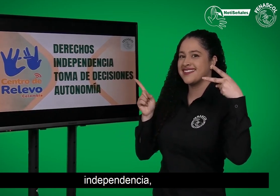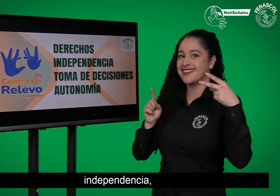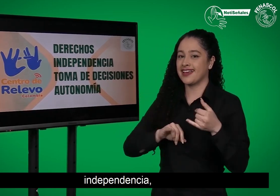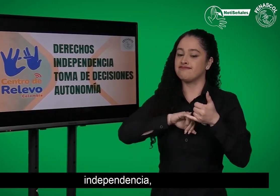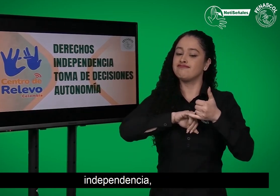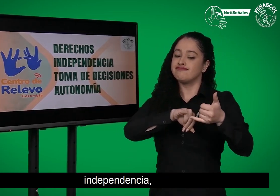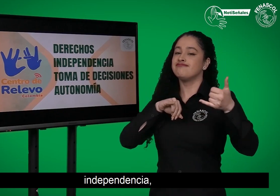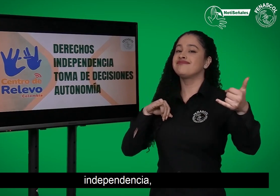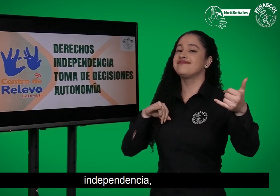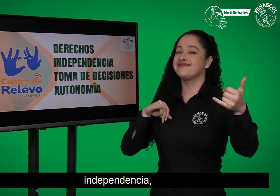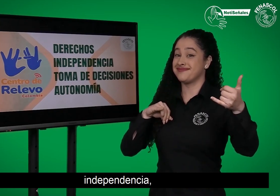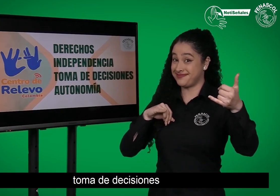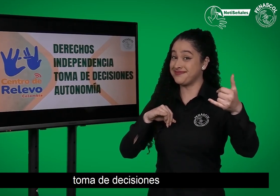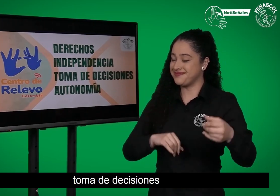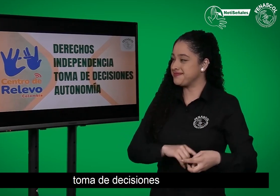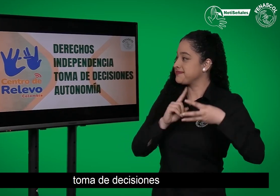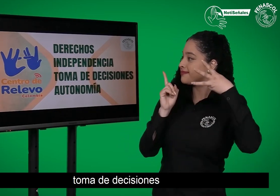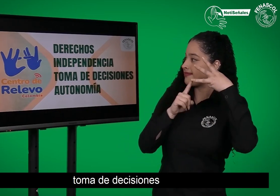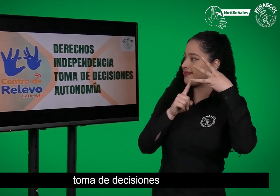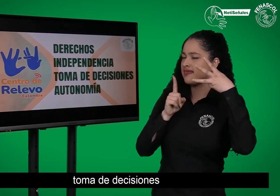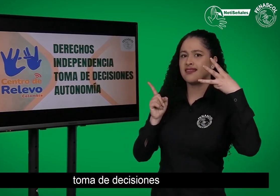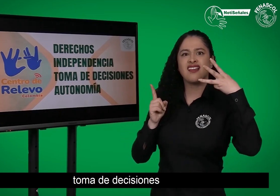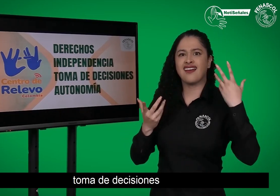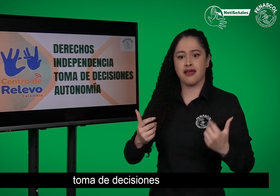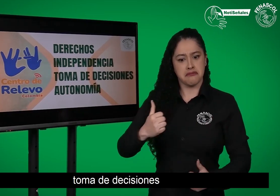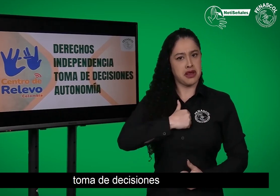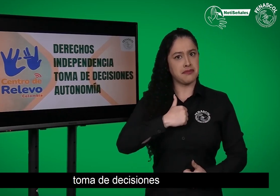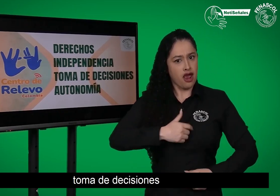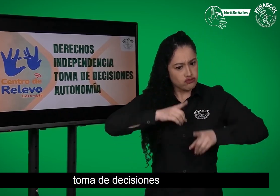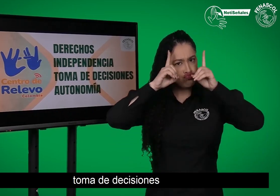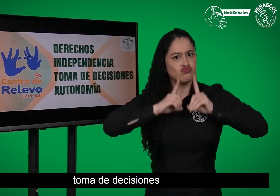independencia, toma de decisiones